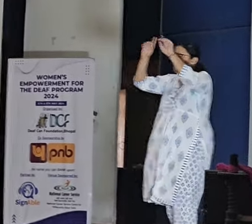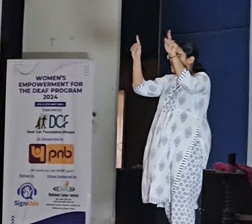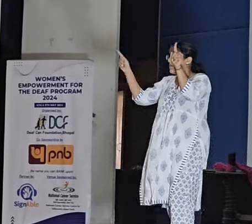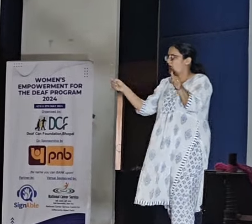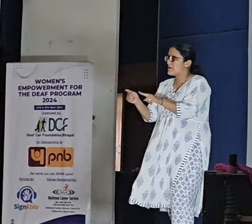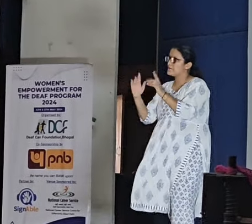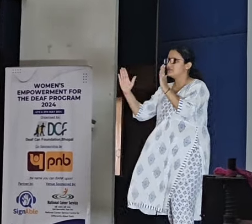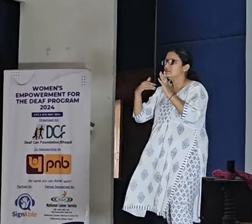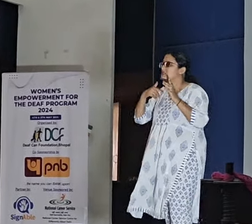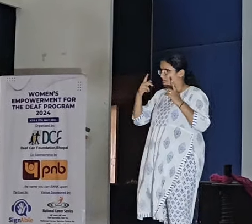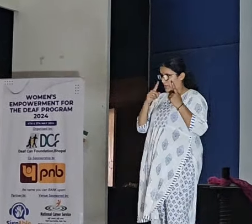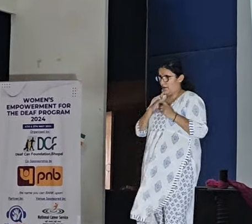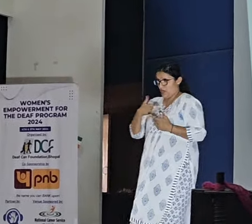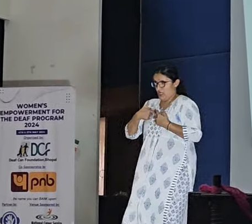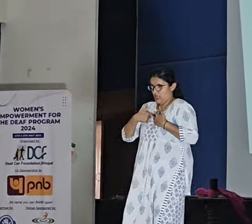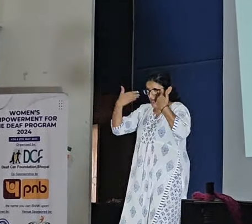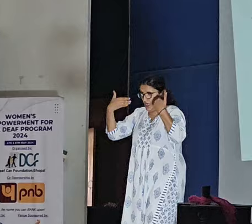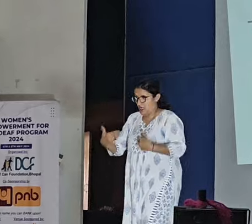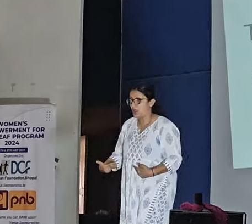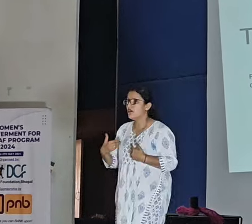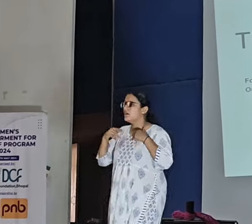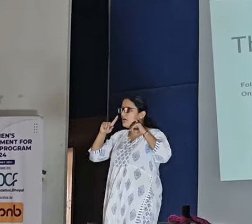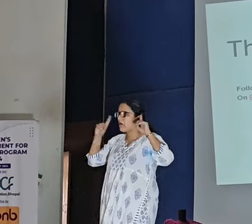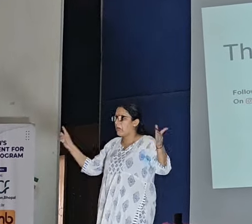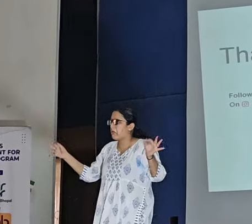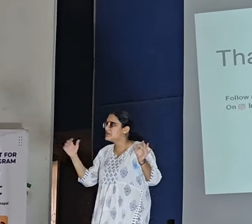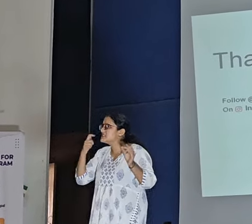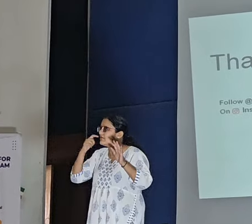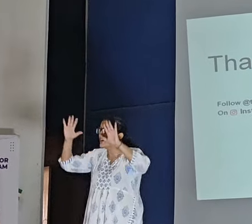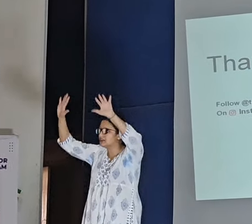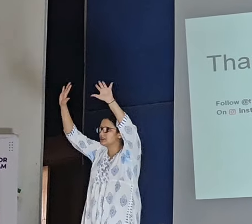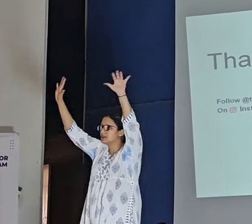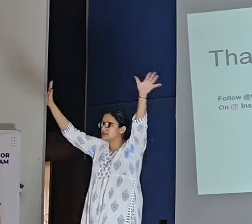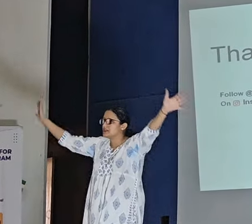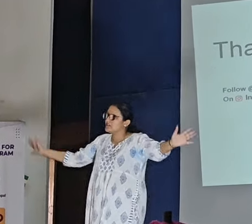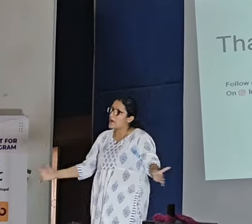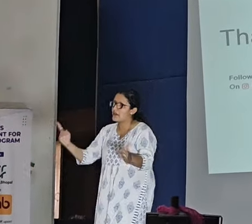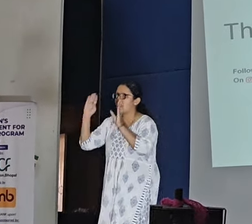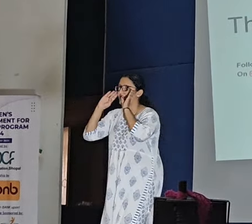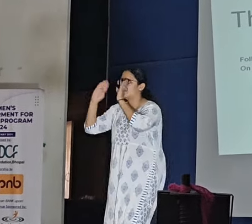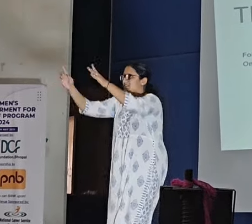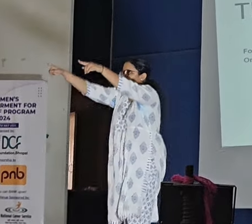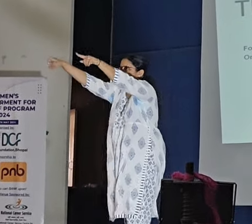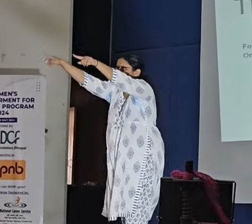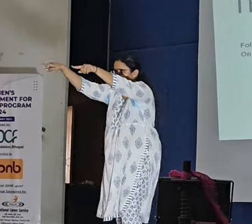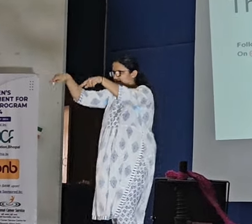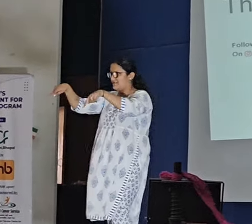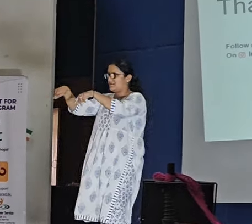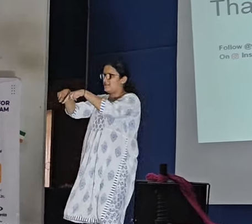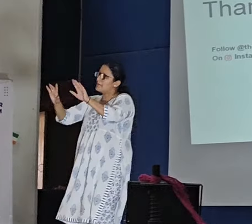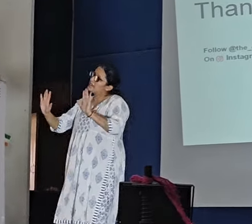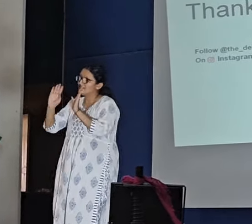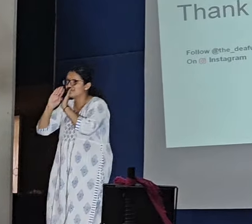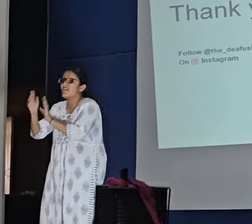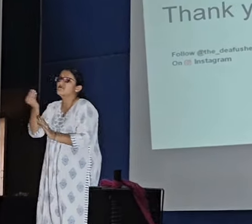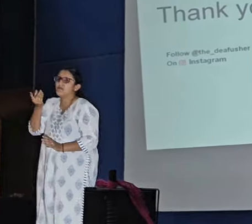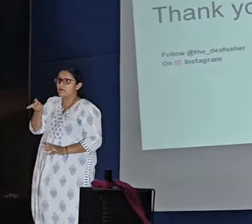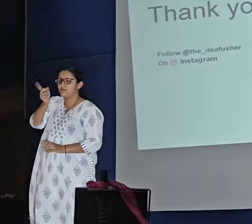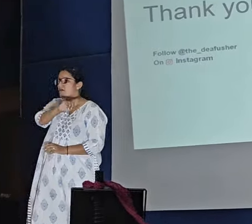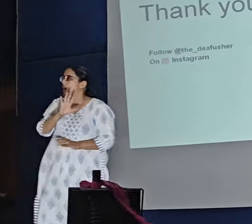अब जाके पता चलने लगी है, और इस बारे में भी बहुत ज्यादा अवेयरनेस वो मतलब लोगों को मिल रही है।